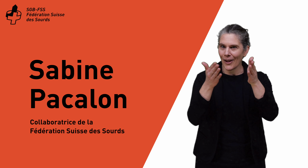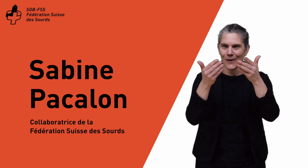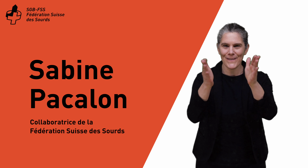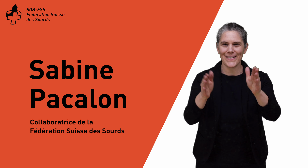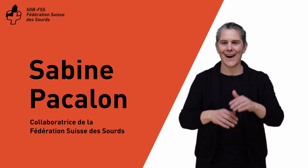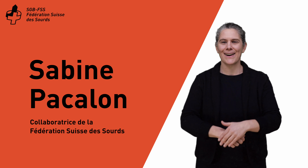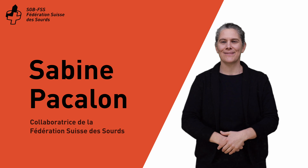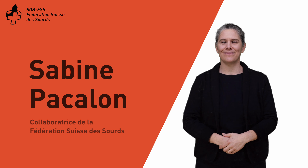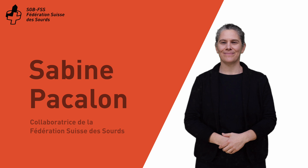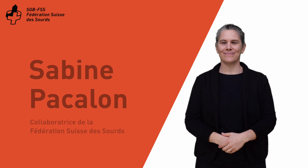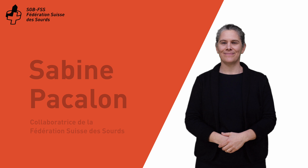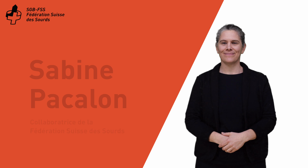'accompagner tout au long du cours.